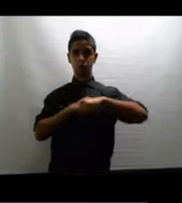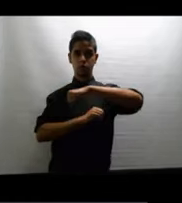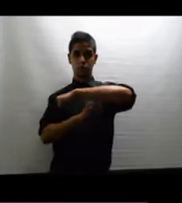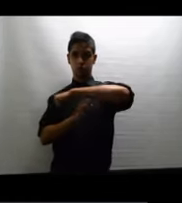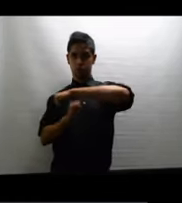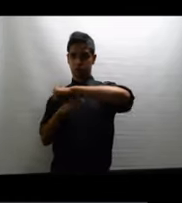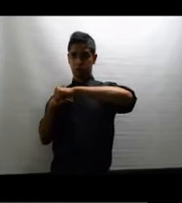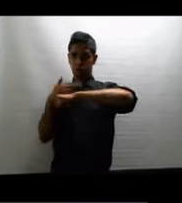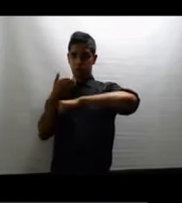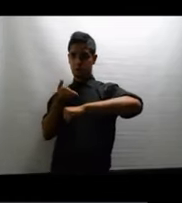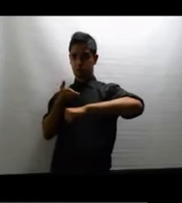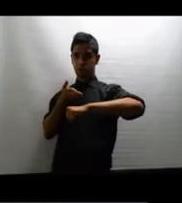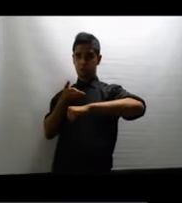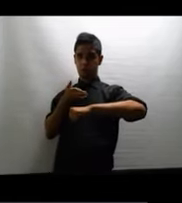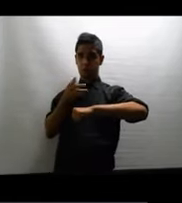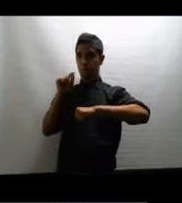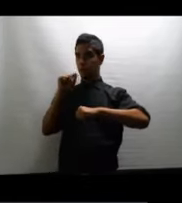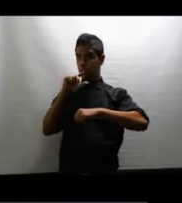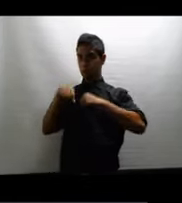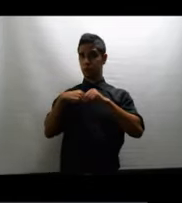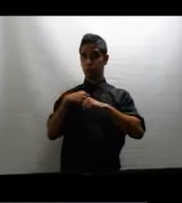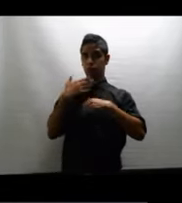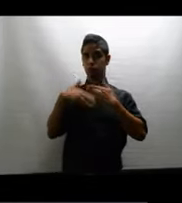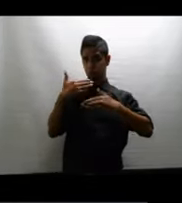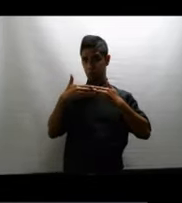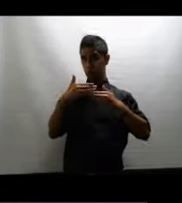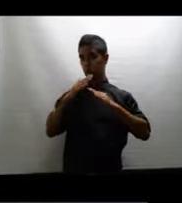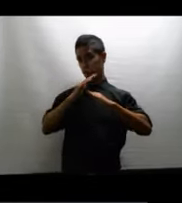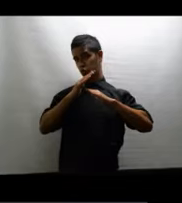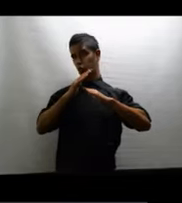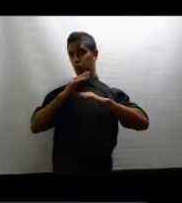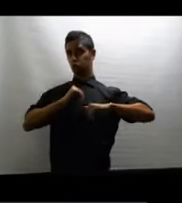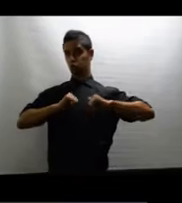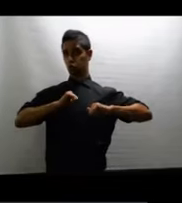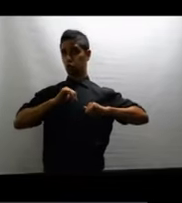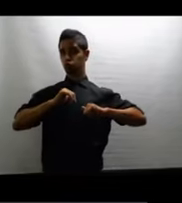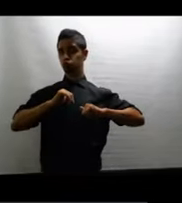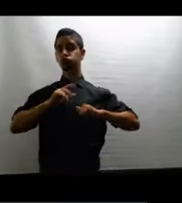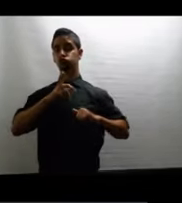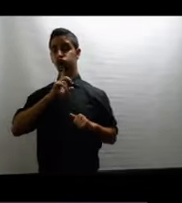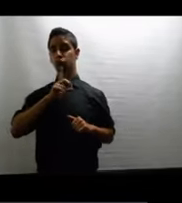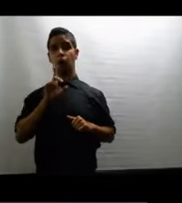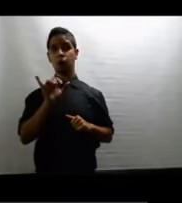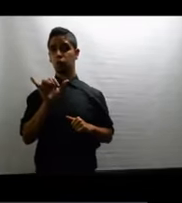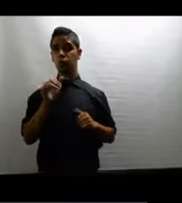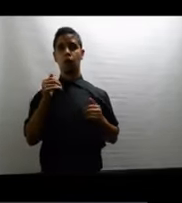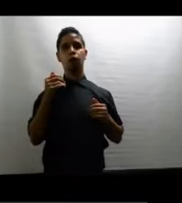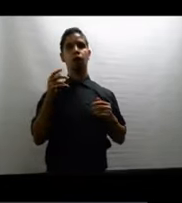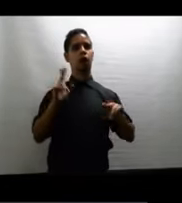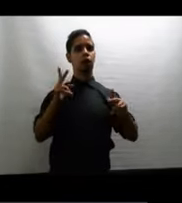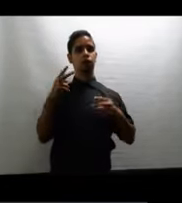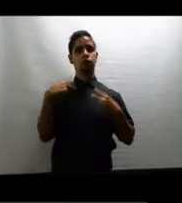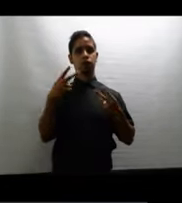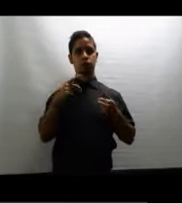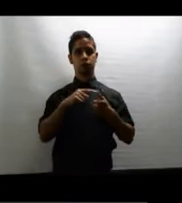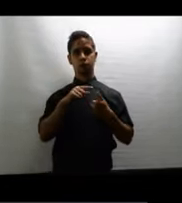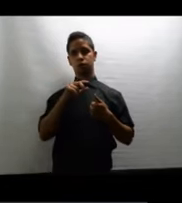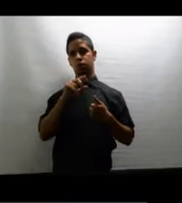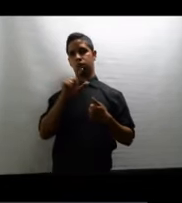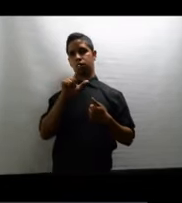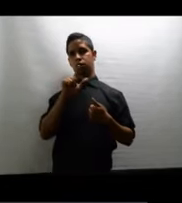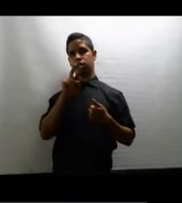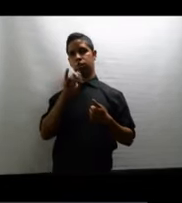tuvieron en 20 años grandes espectáculos y figuras de primer orden, sino también visitantes como Liberace,